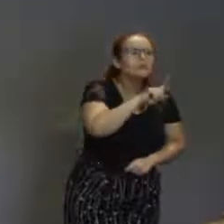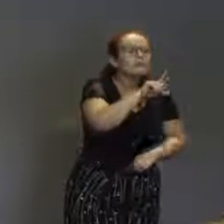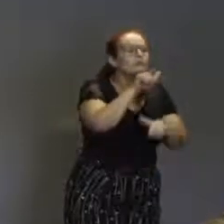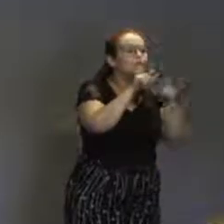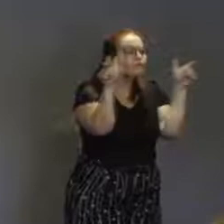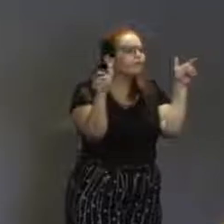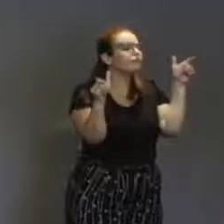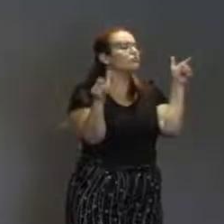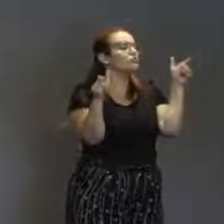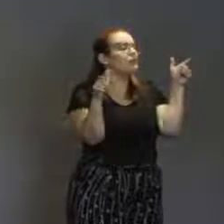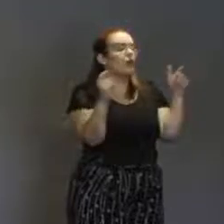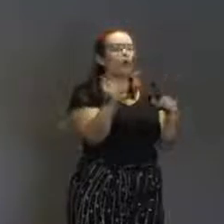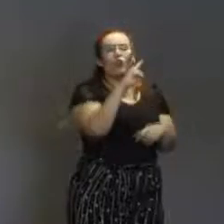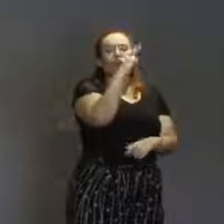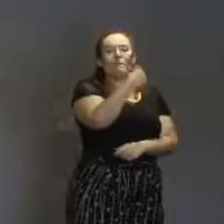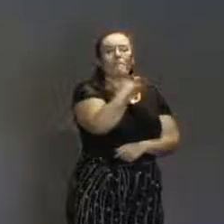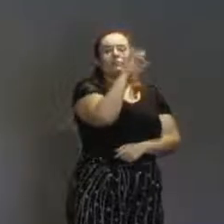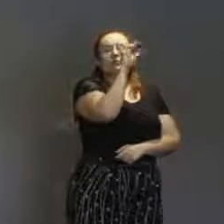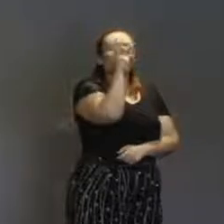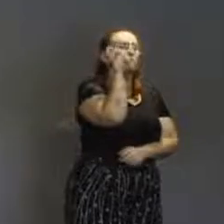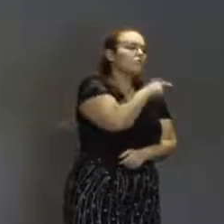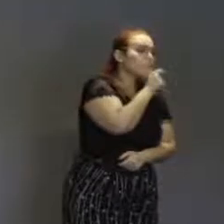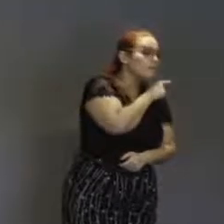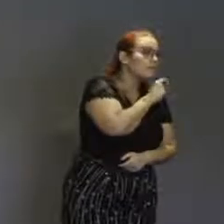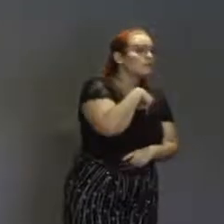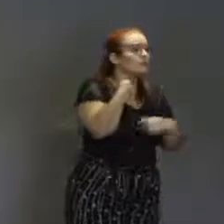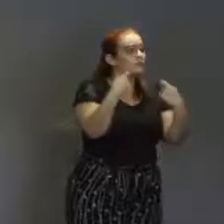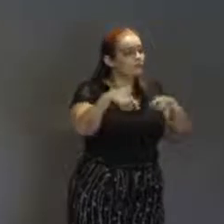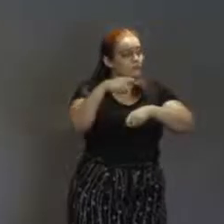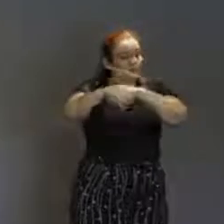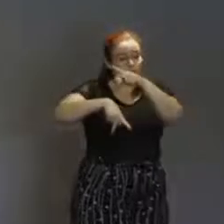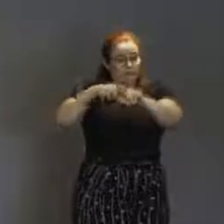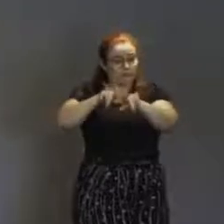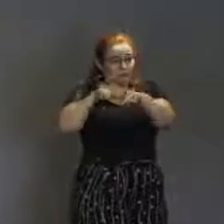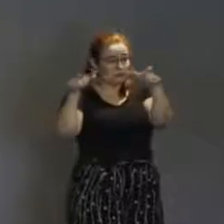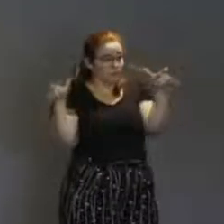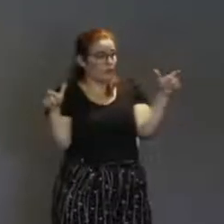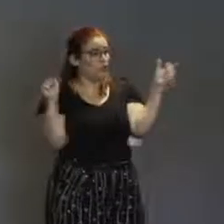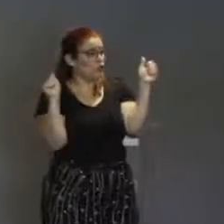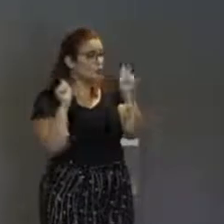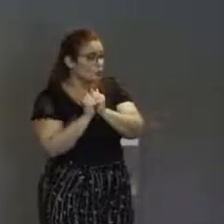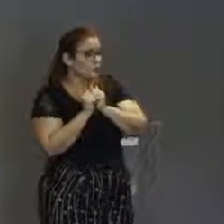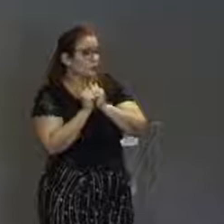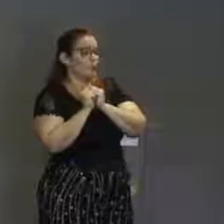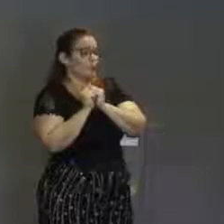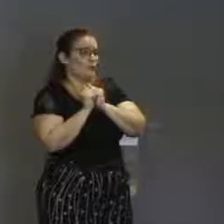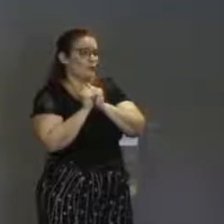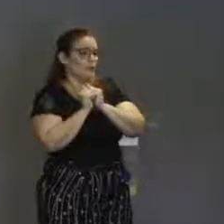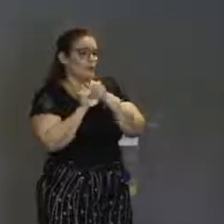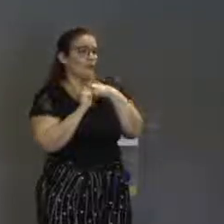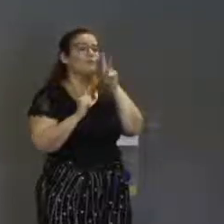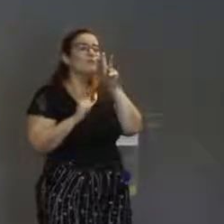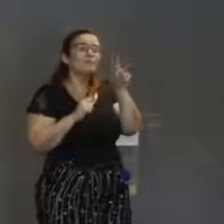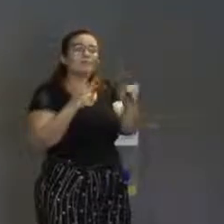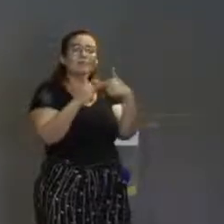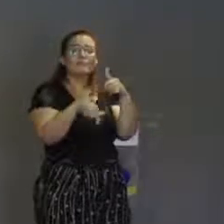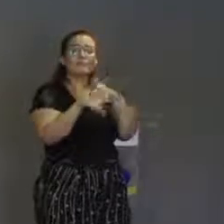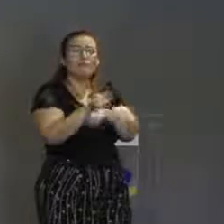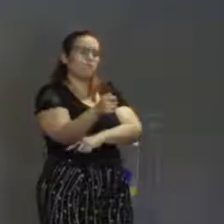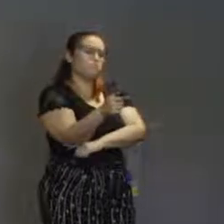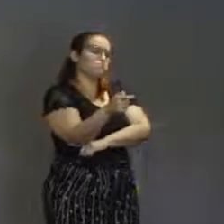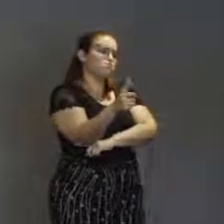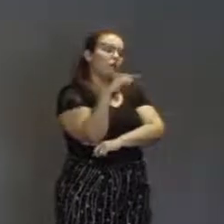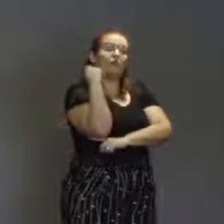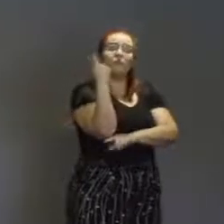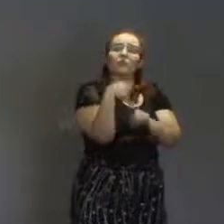pode ficar só na crítica, ela tem que ficar na mão na massa junto. Eu vejo um pouco esse o papel. Mas um papel é muito difícil, porque nós, como